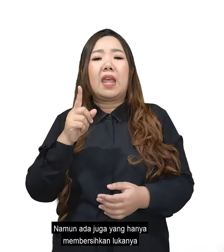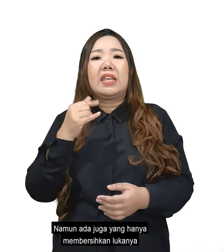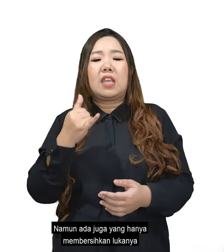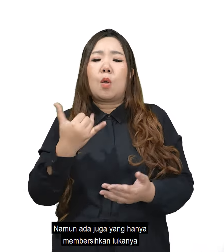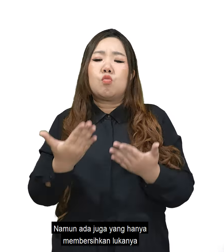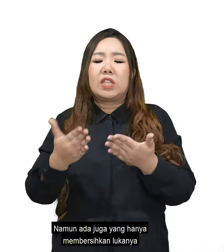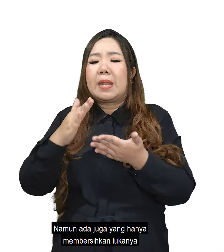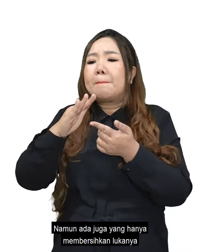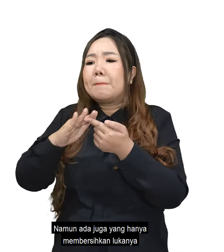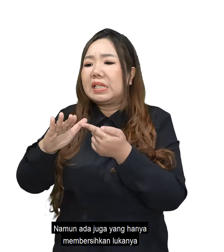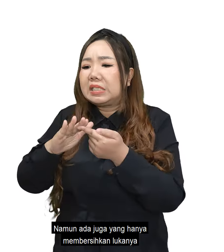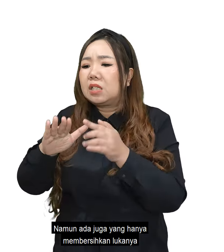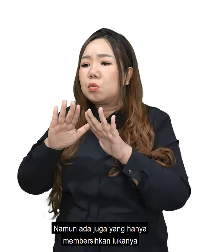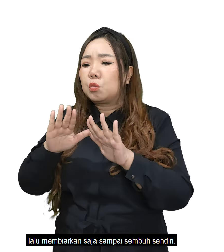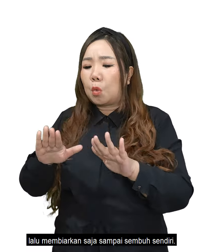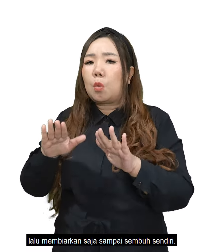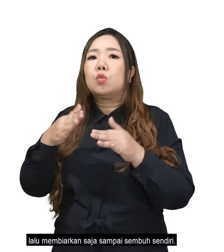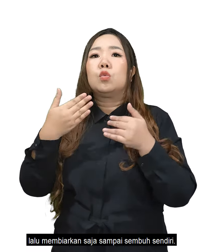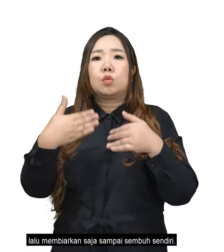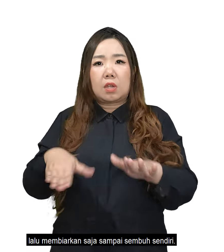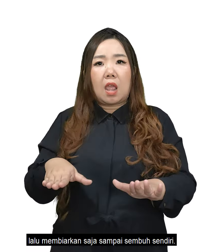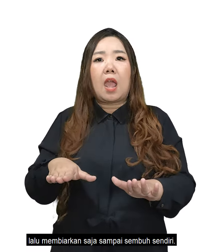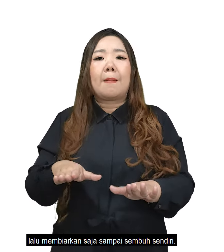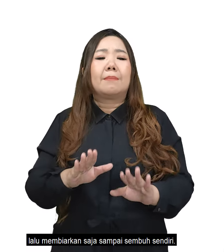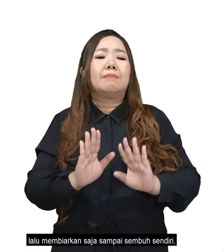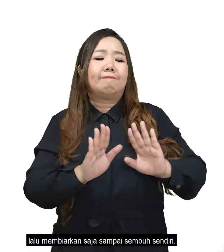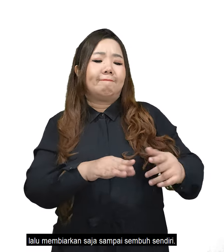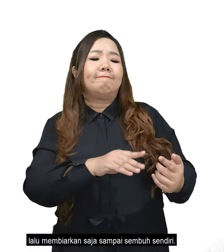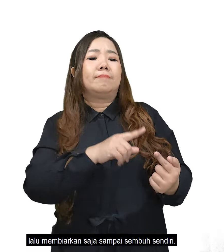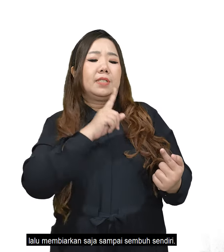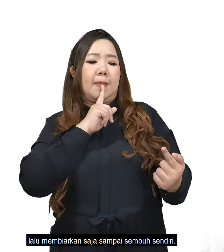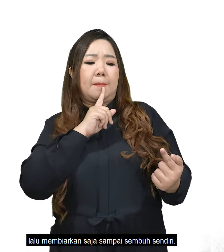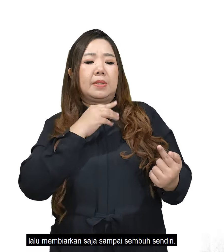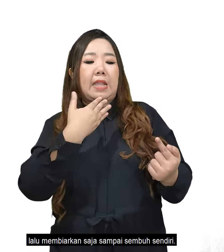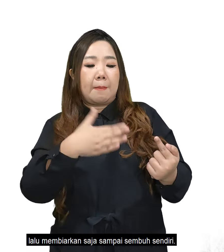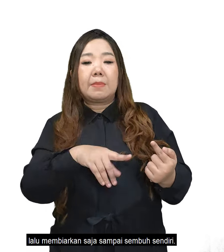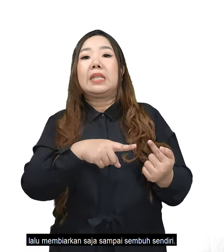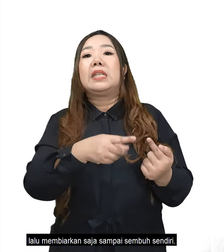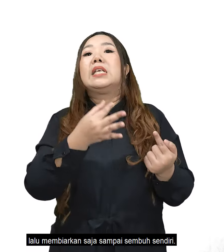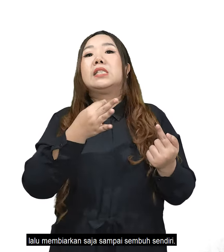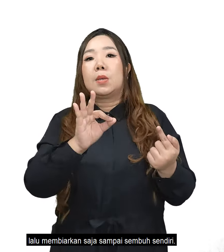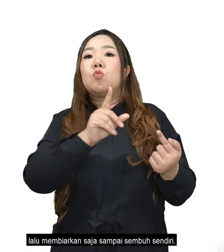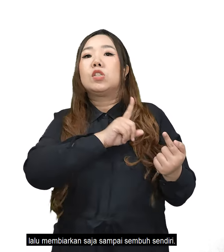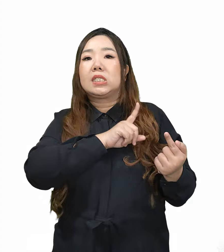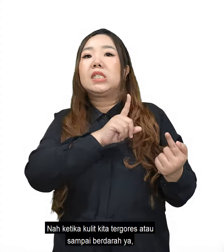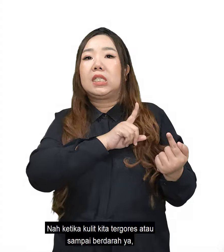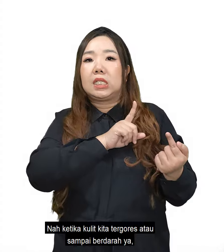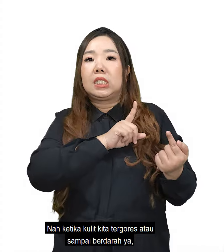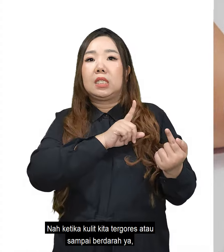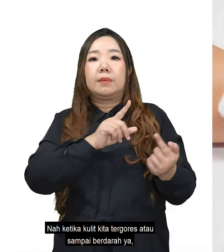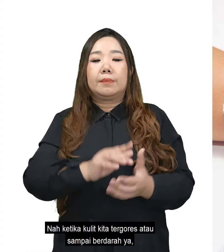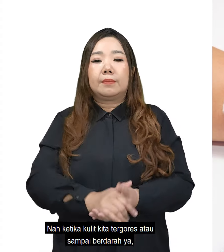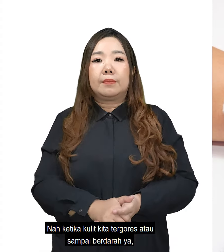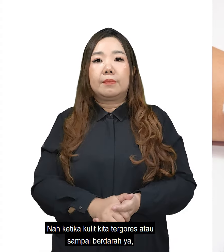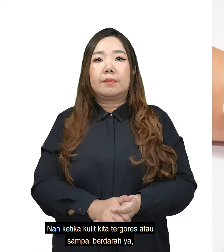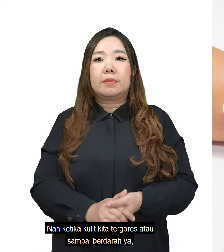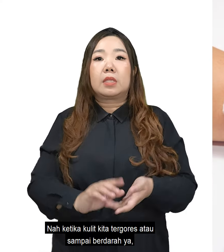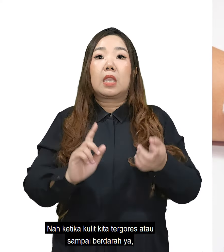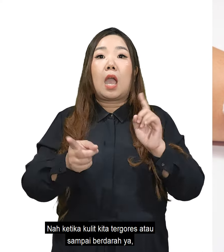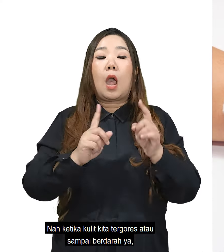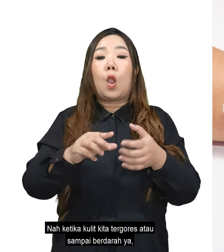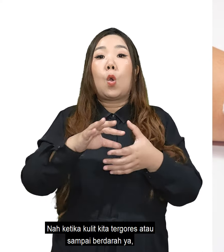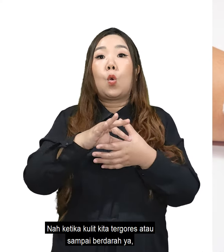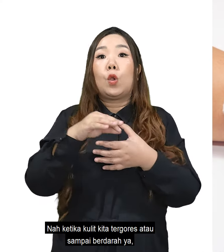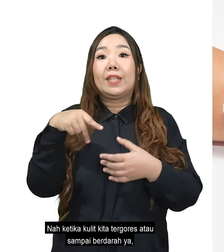yang hanya membersihkan lukanya lalu membiarkan saja sampai sembuh sendiri nah